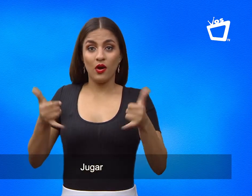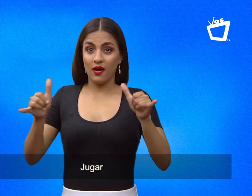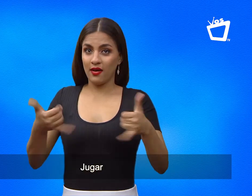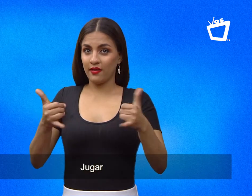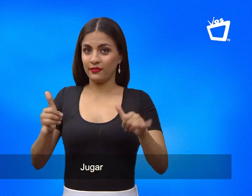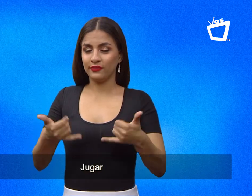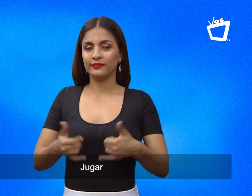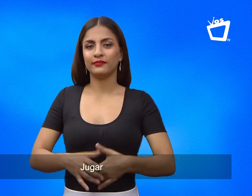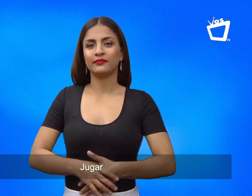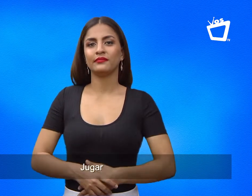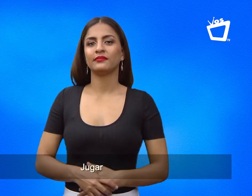Jugar.